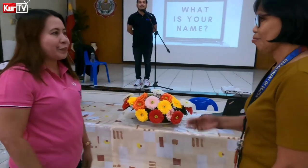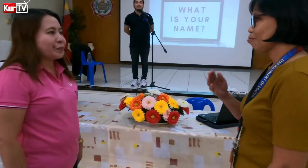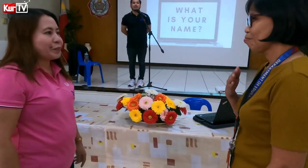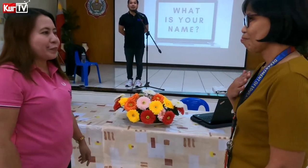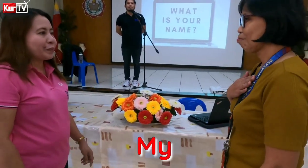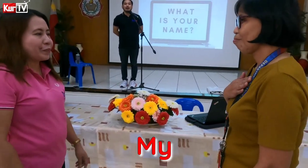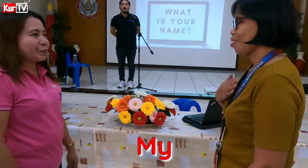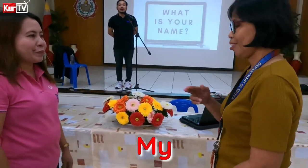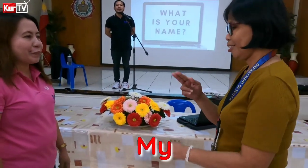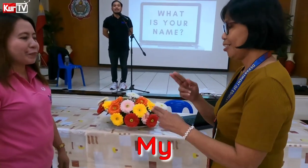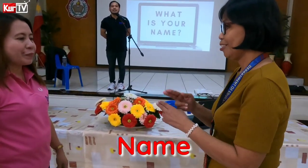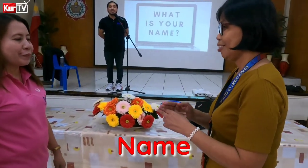Ikaw. My